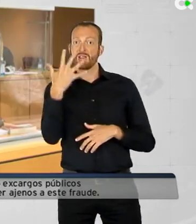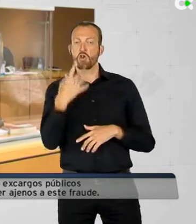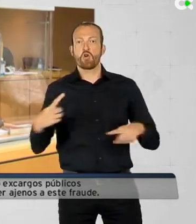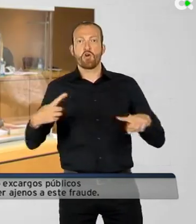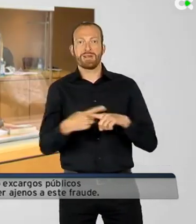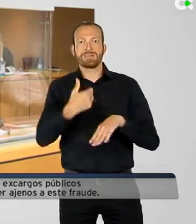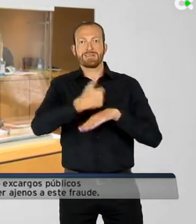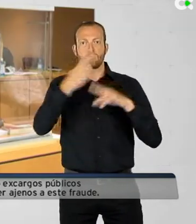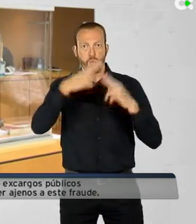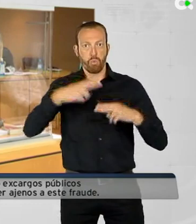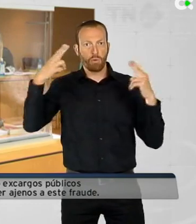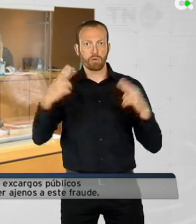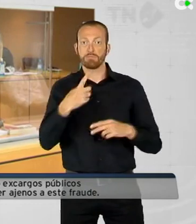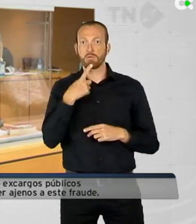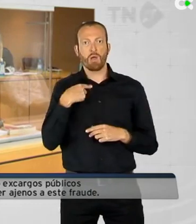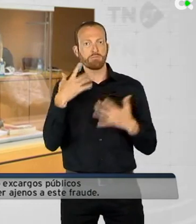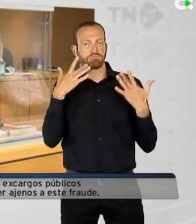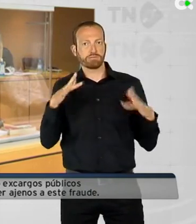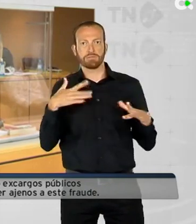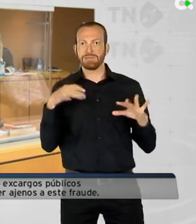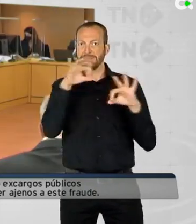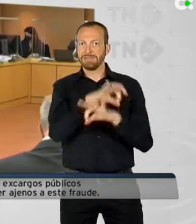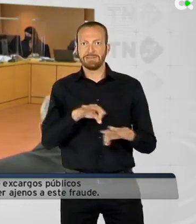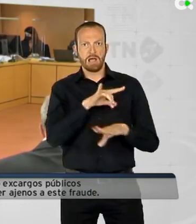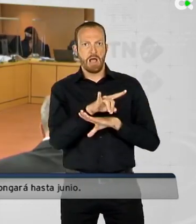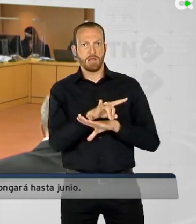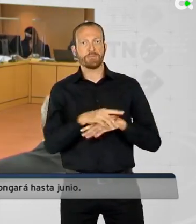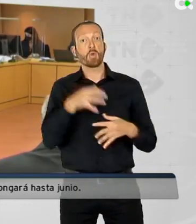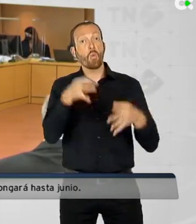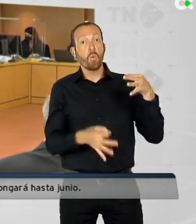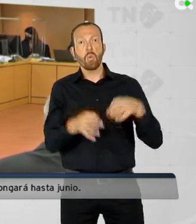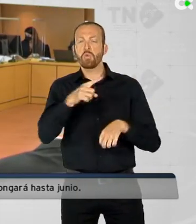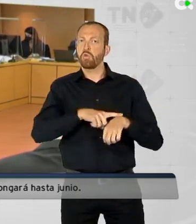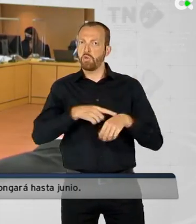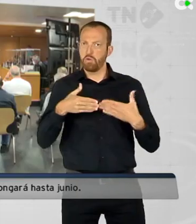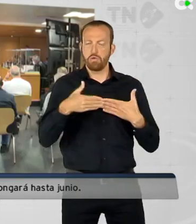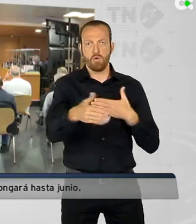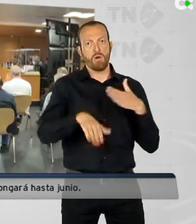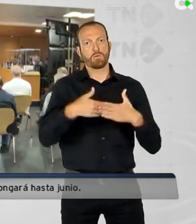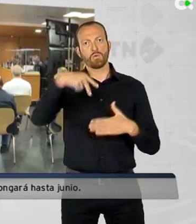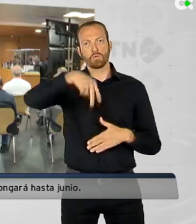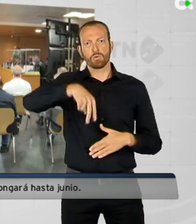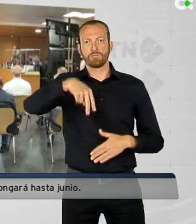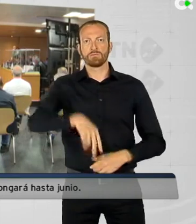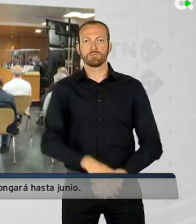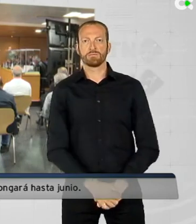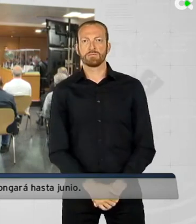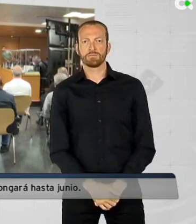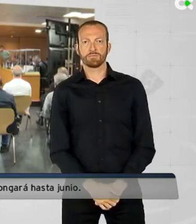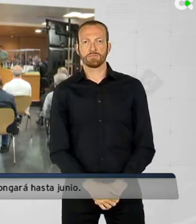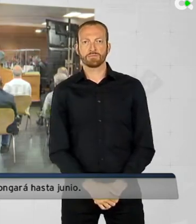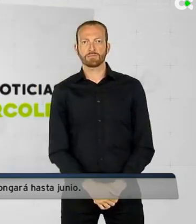cargos públicos que han declarado ser ajenos a este fraude. El juicio se prolongará hasta junio.